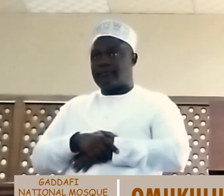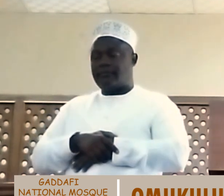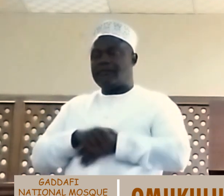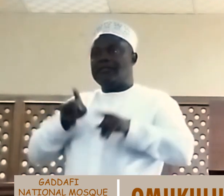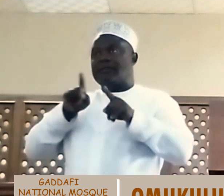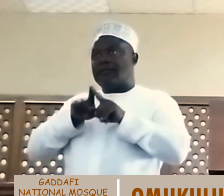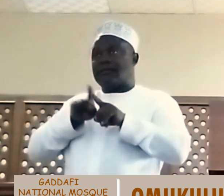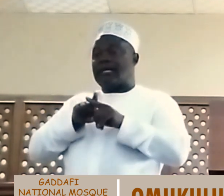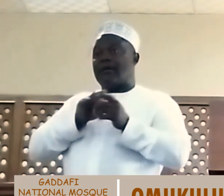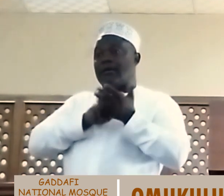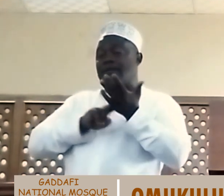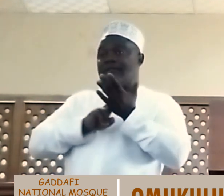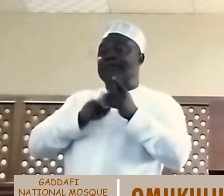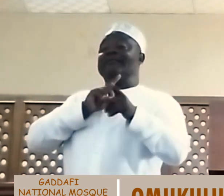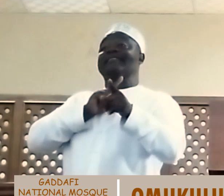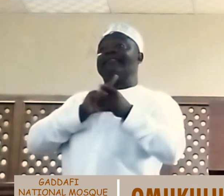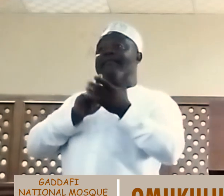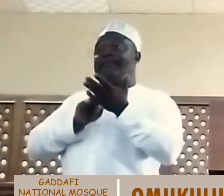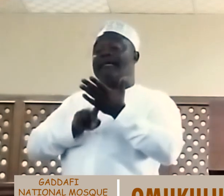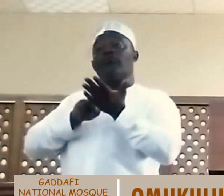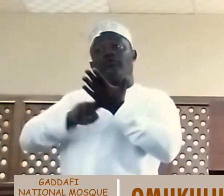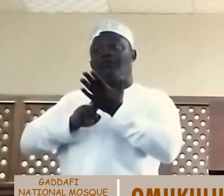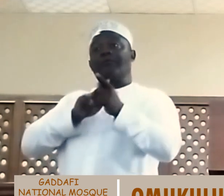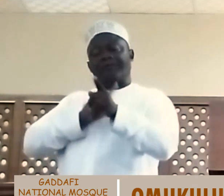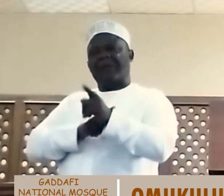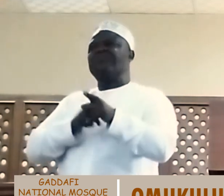asigala wa mugaso wadde nga yafa,